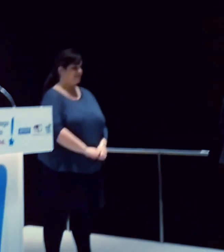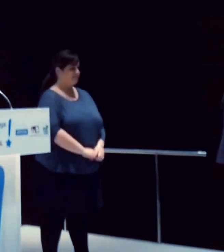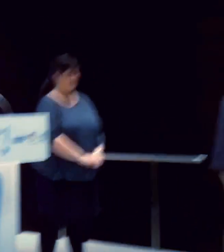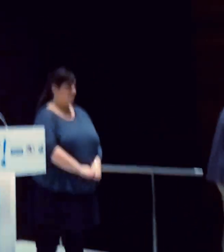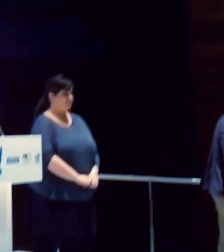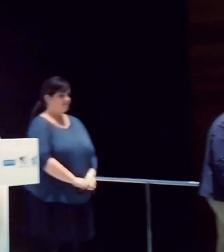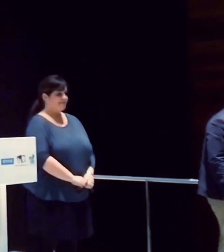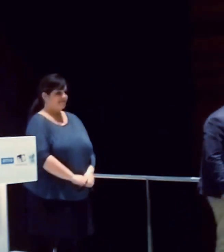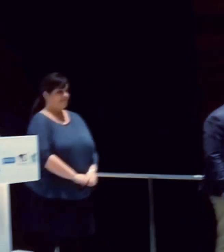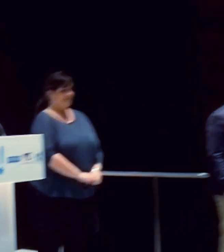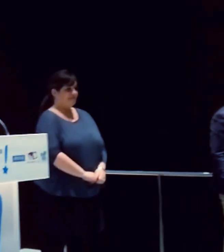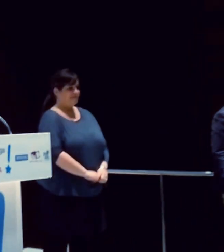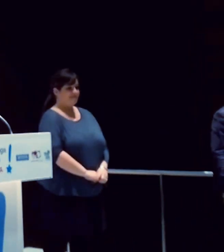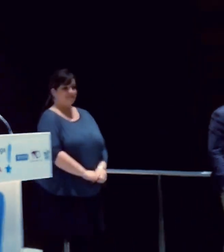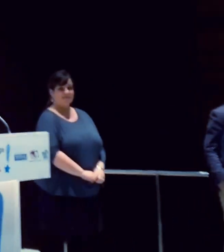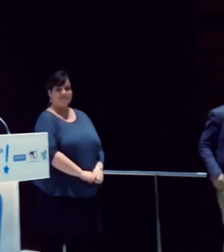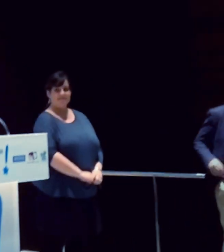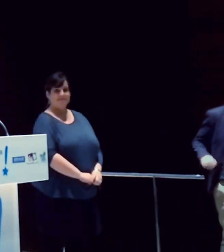Mayorongo,